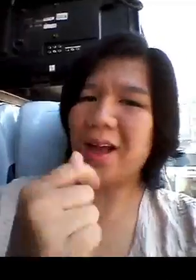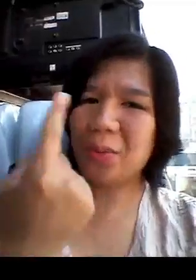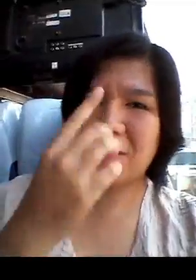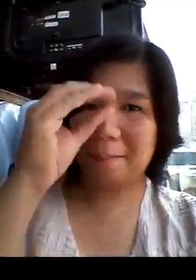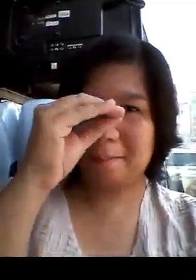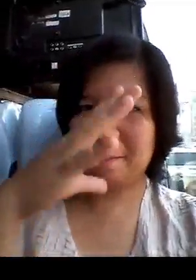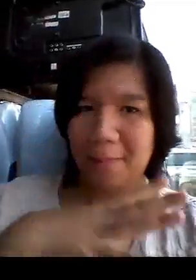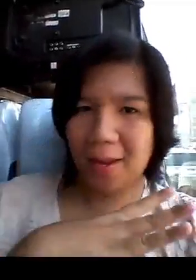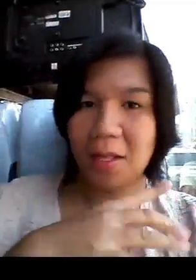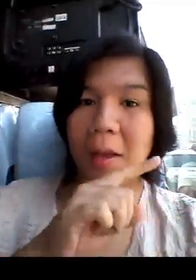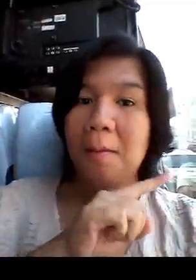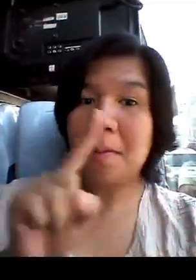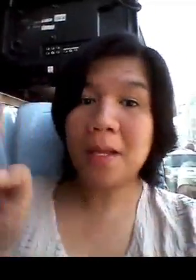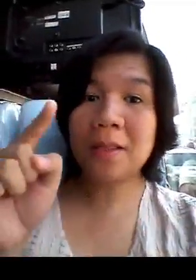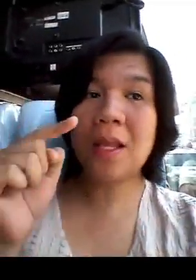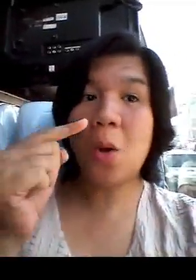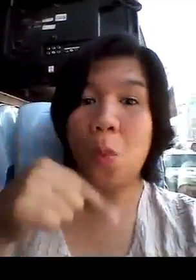This is the platform to